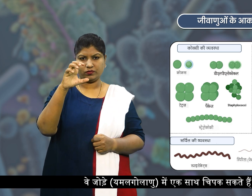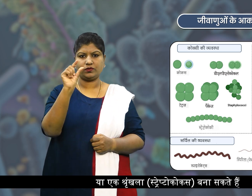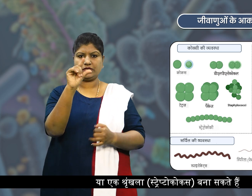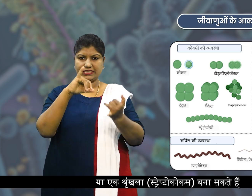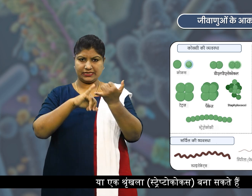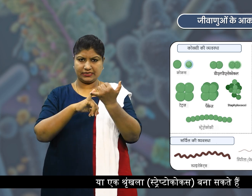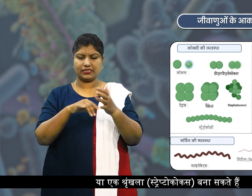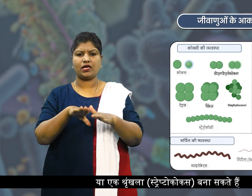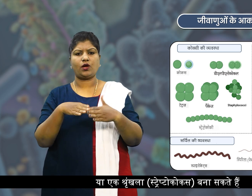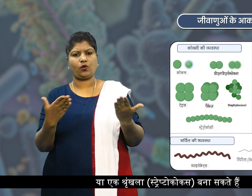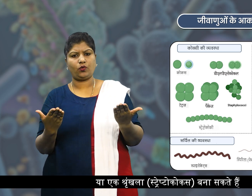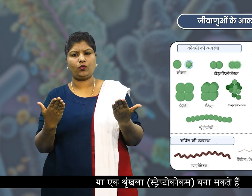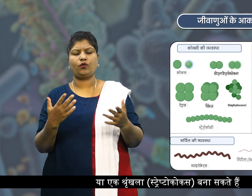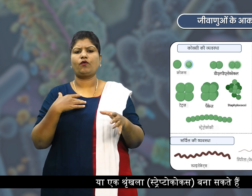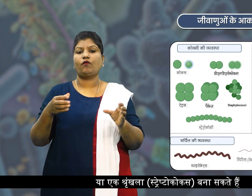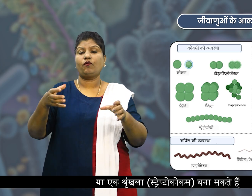या एक श्रृंखला बना सकते हैं